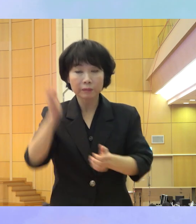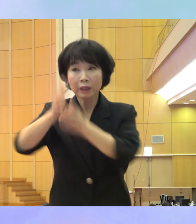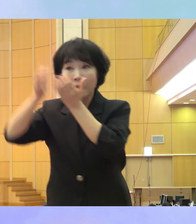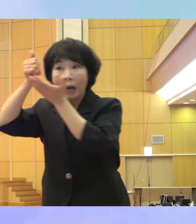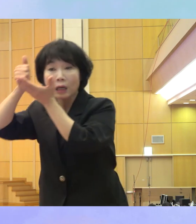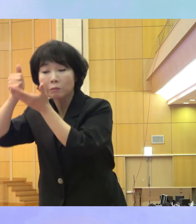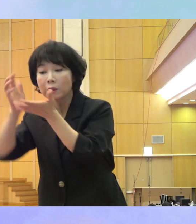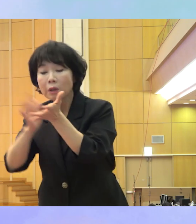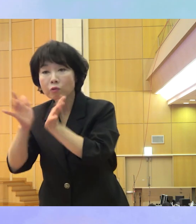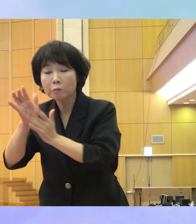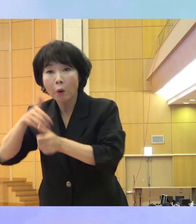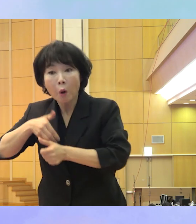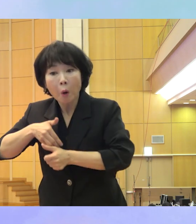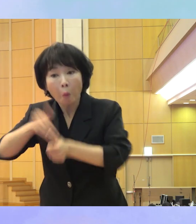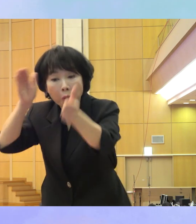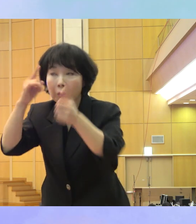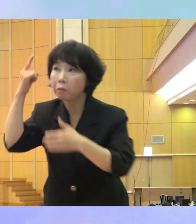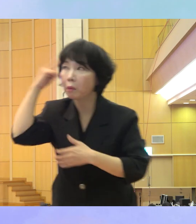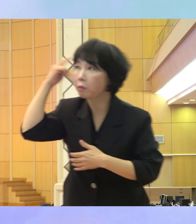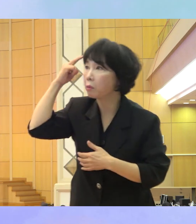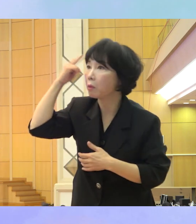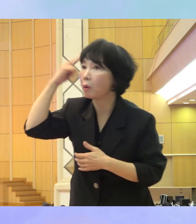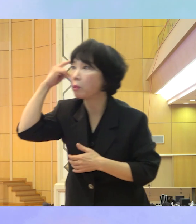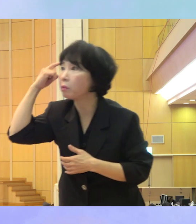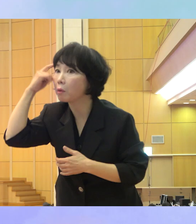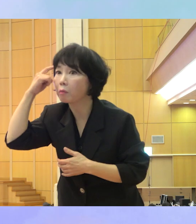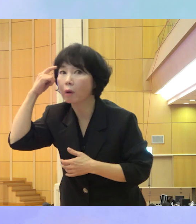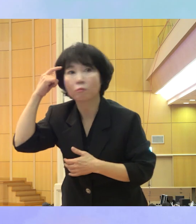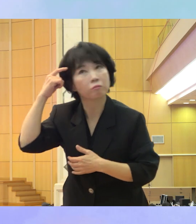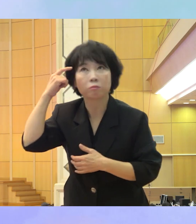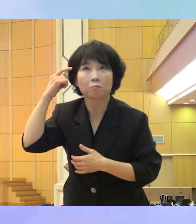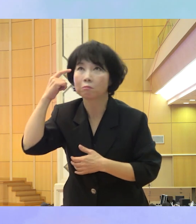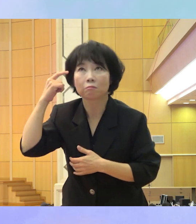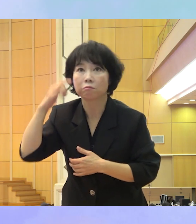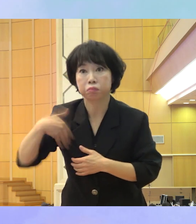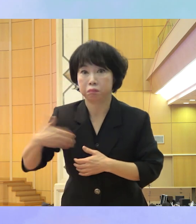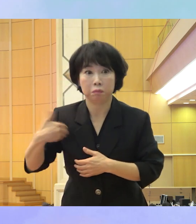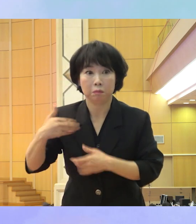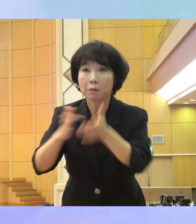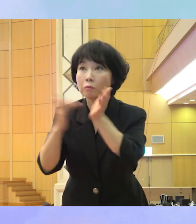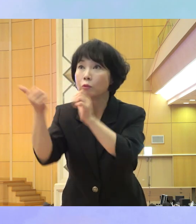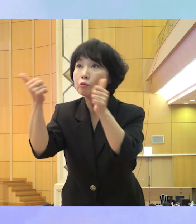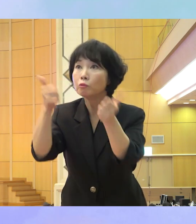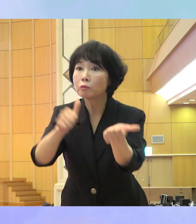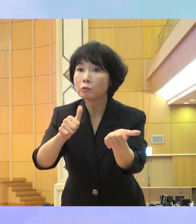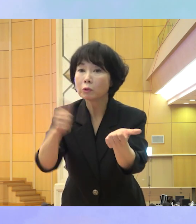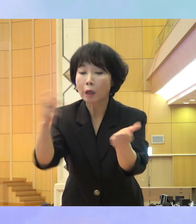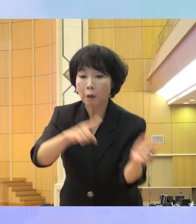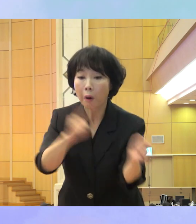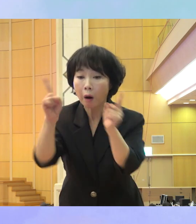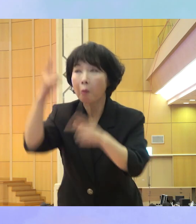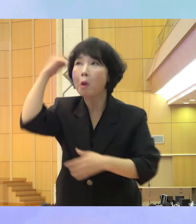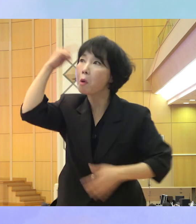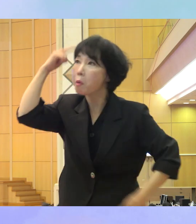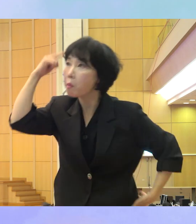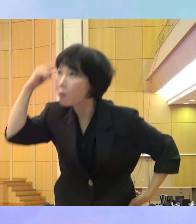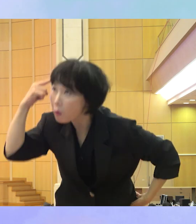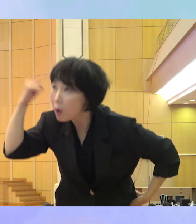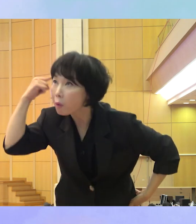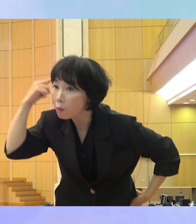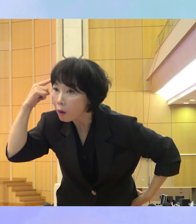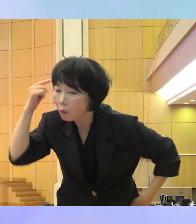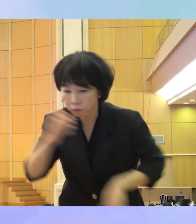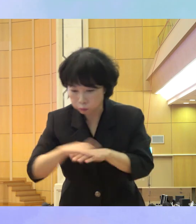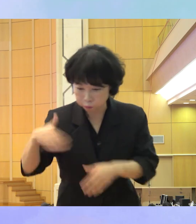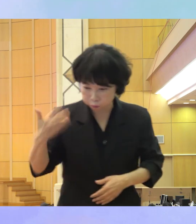하나님이 예수를 왜 보냈는지, 예수님이 땅에 와서 왜 십자가 지셨는지, 죽었다가 3일 만에 왜 살아났는지, 그 주님이